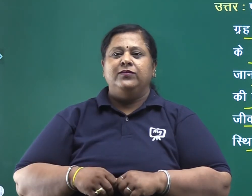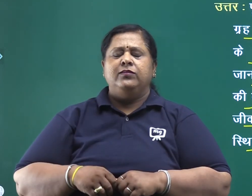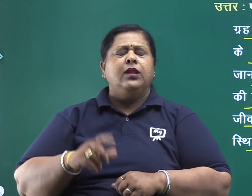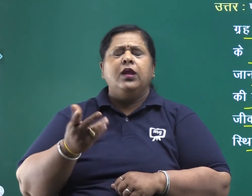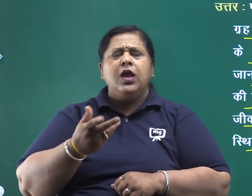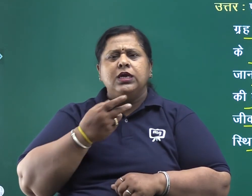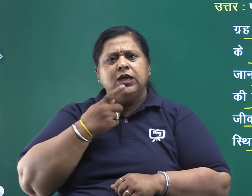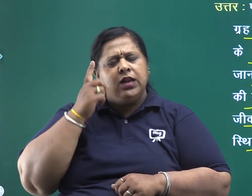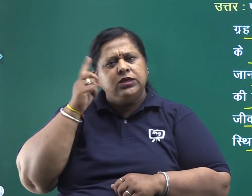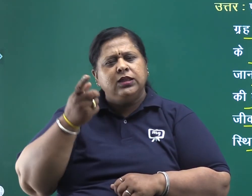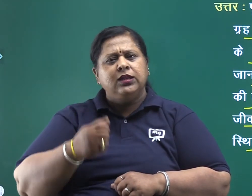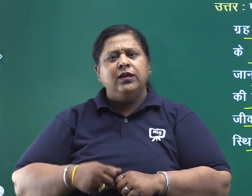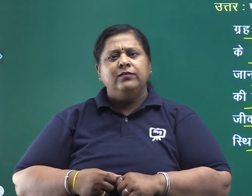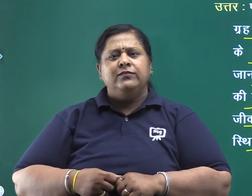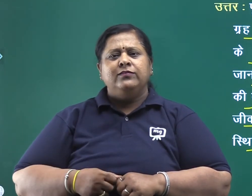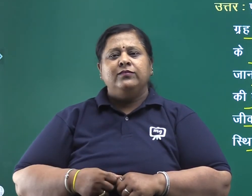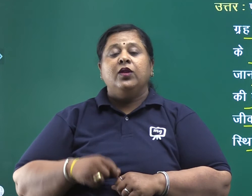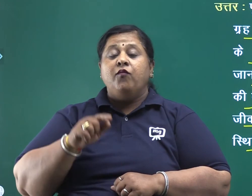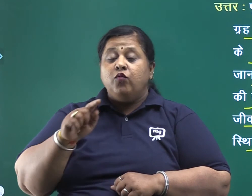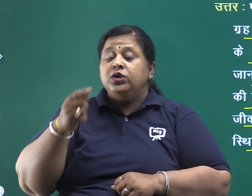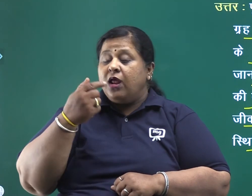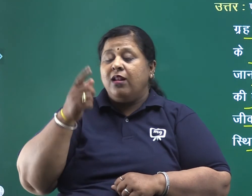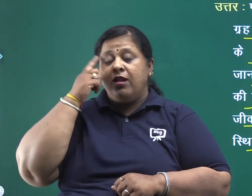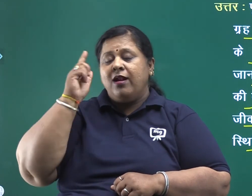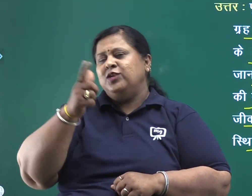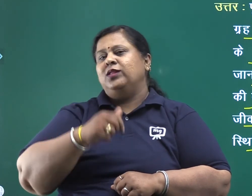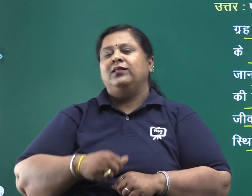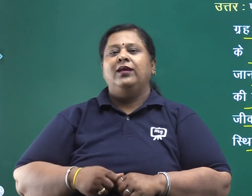क्या जानना चाहते थे? वो जानना चाहते